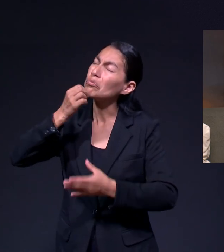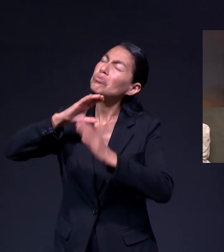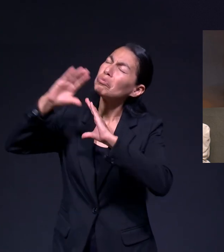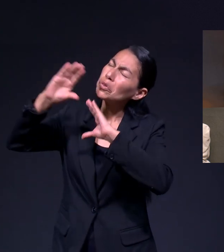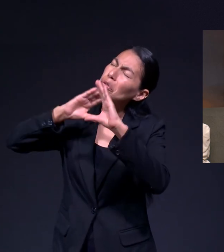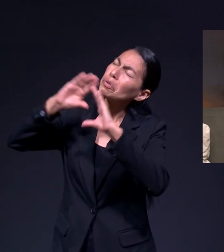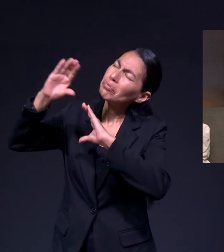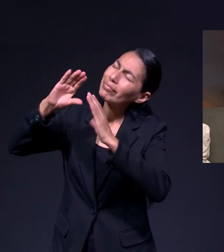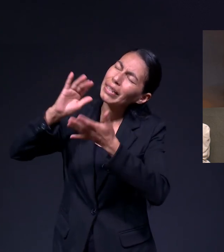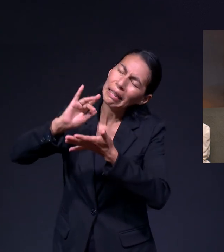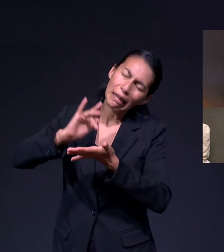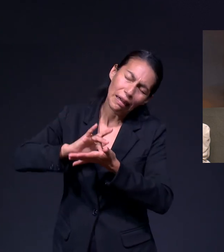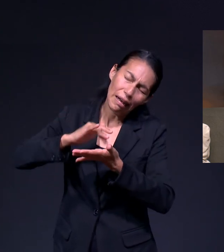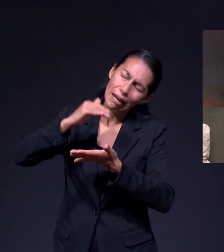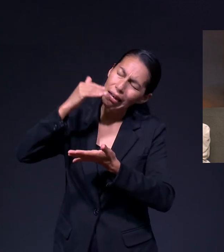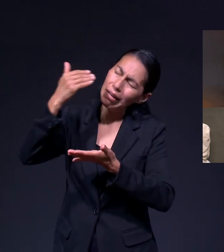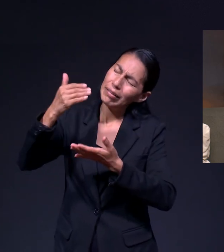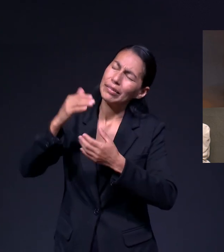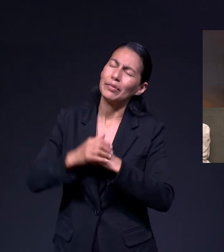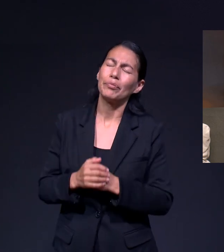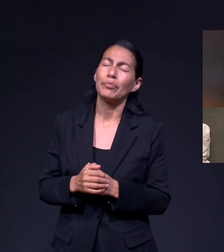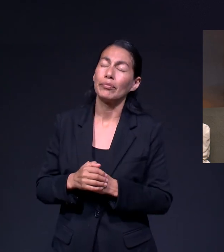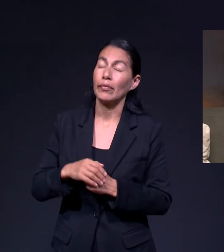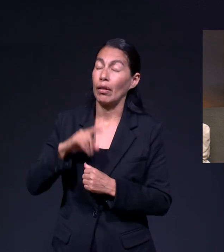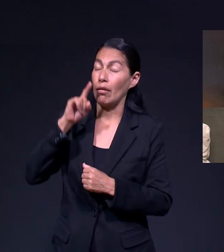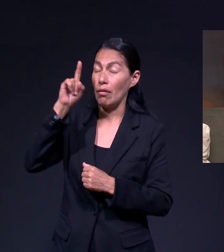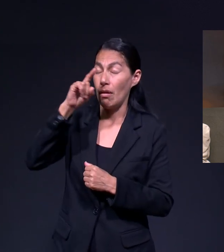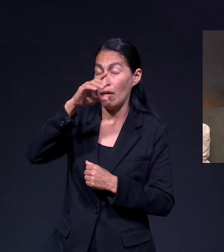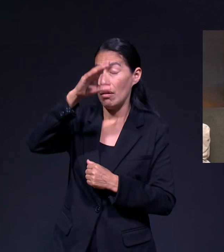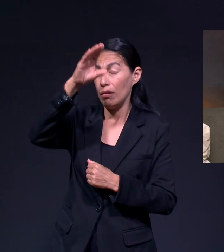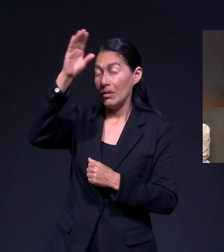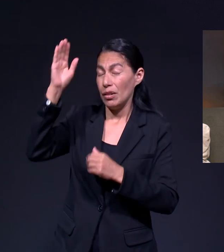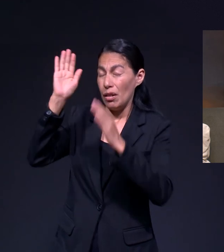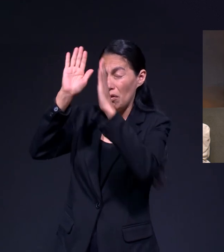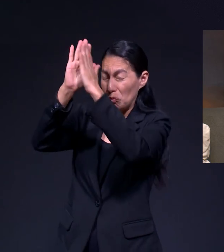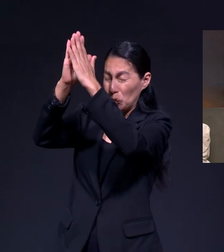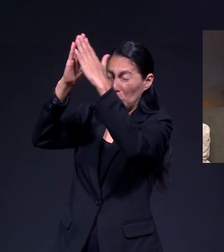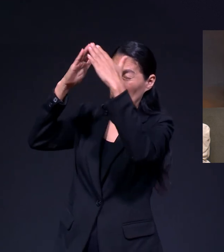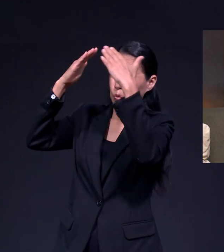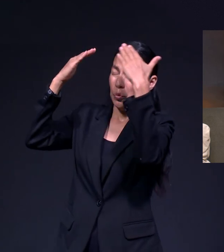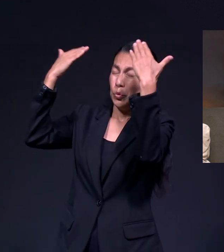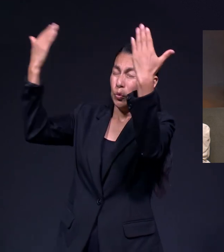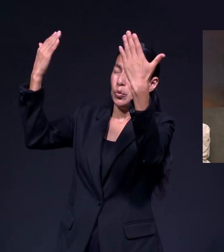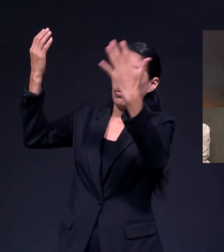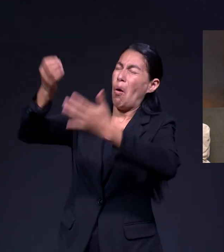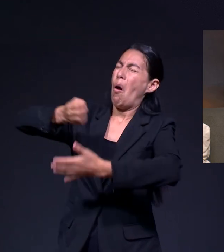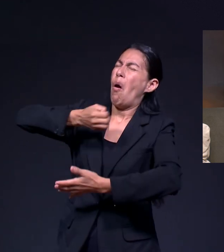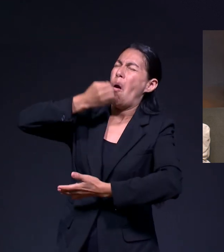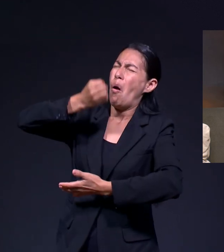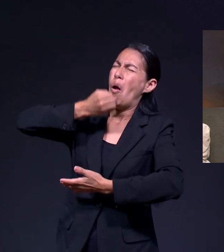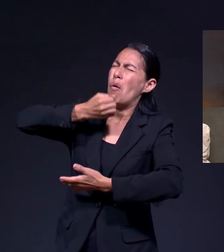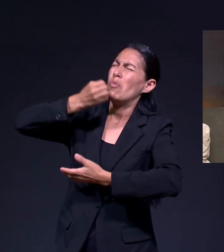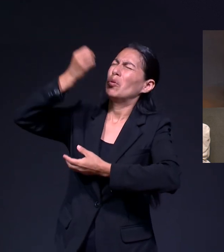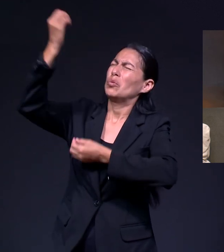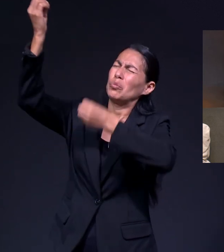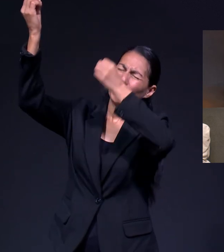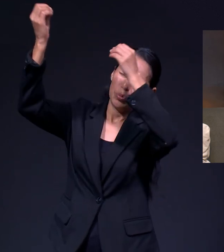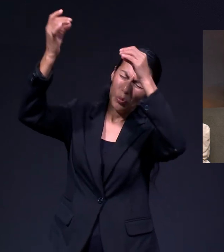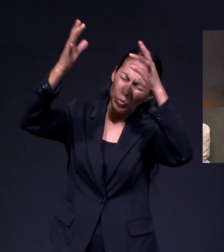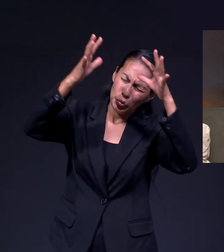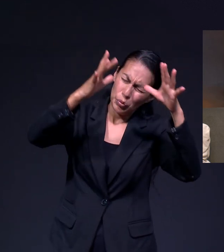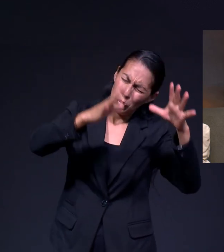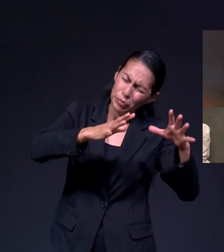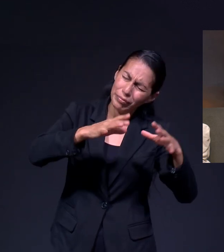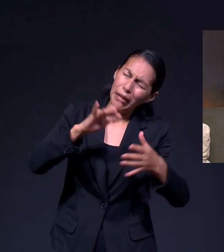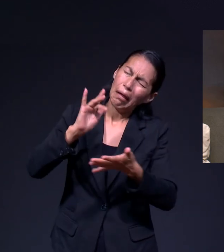has dejado este medio para que esos almacenes que tienen todas esas bendiciones pueden ser derramado sobre nosotros y con